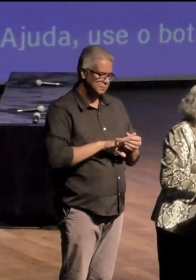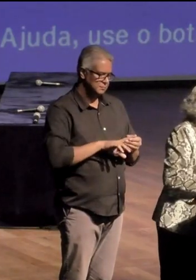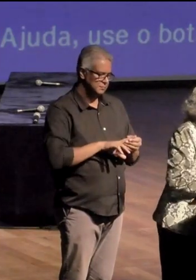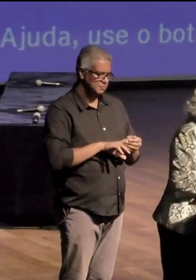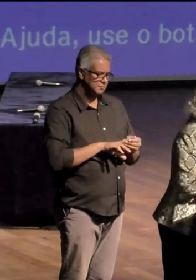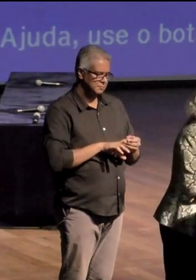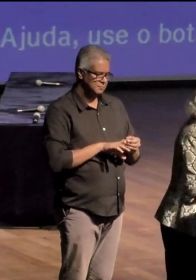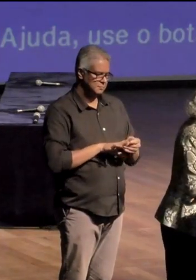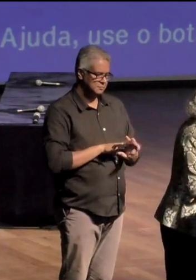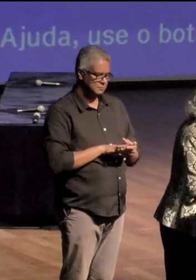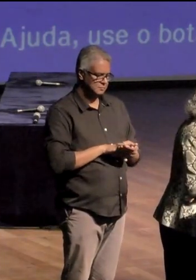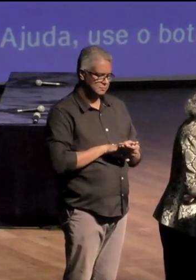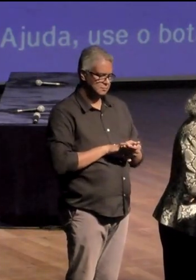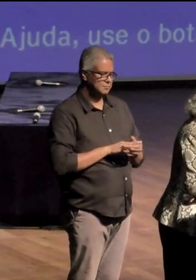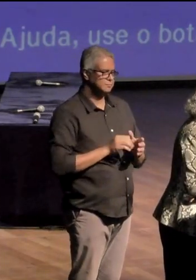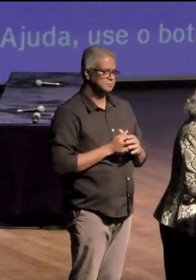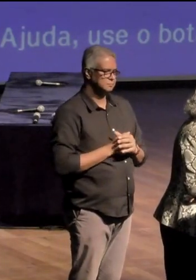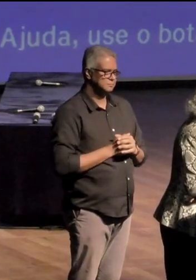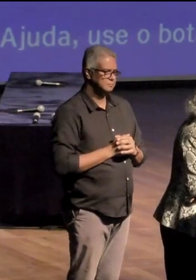2